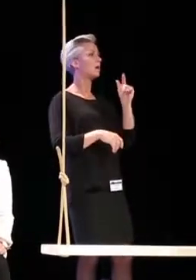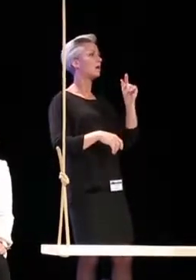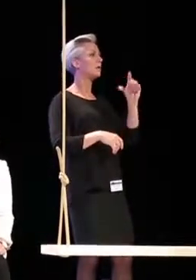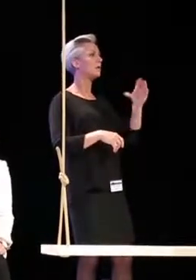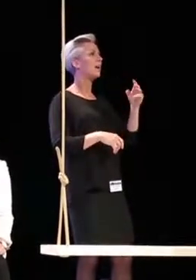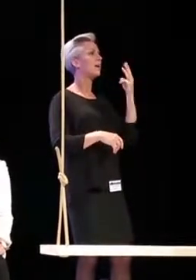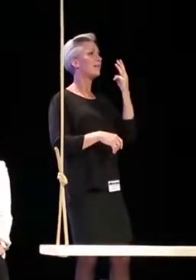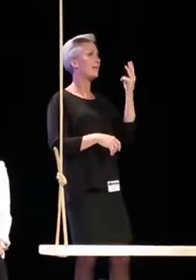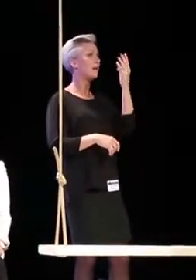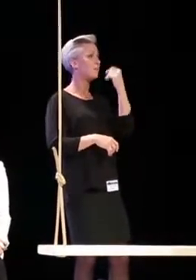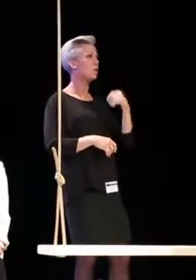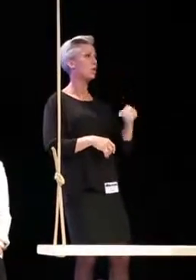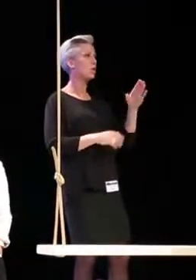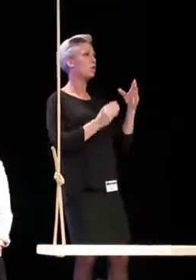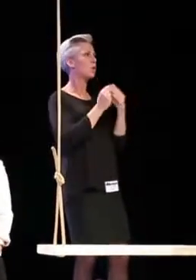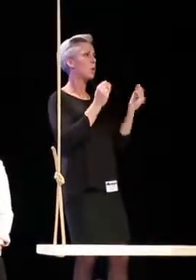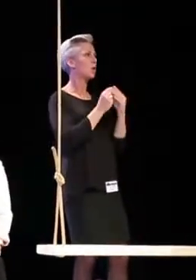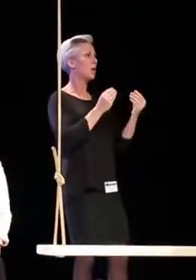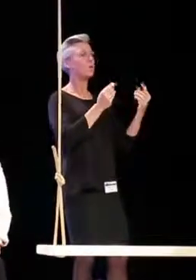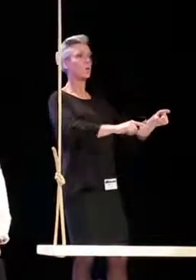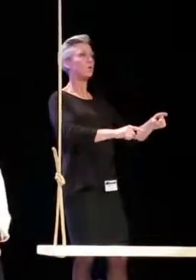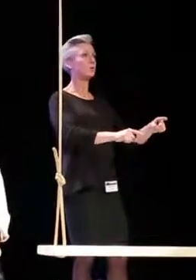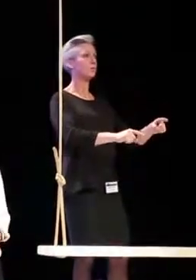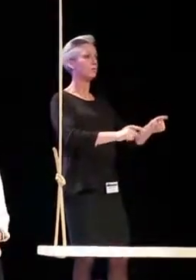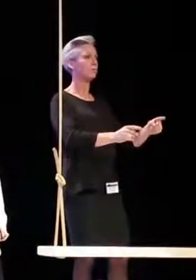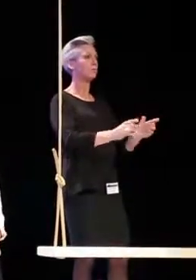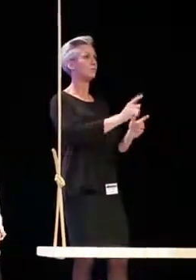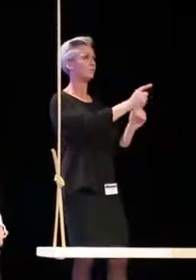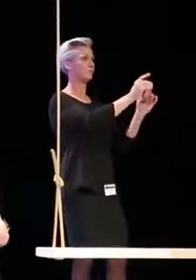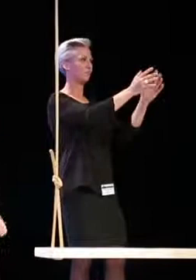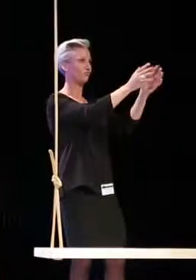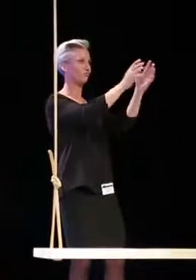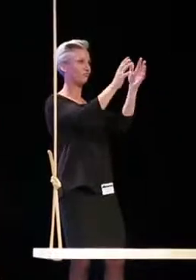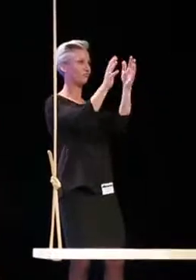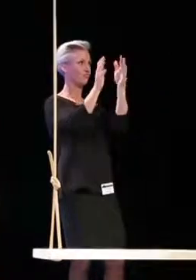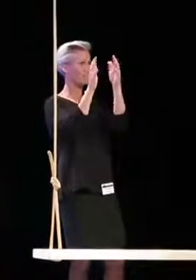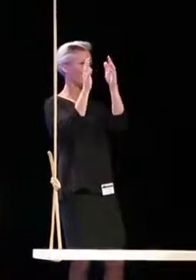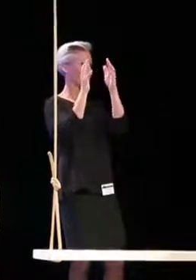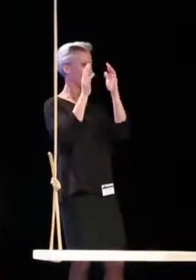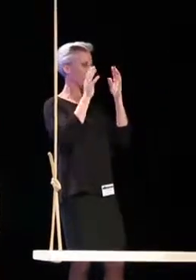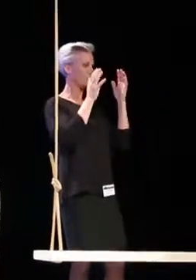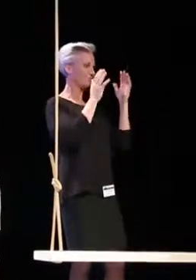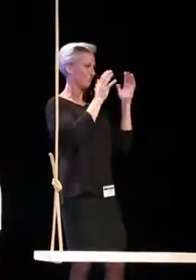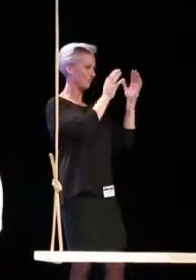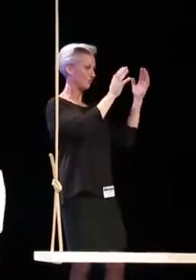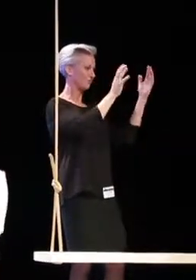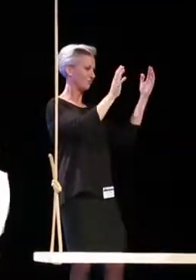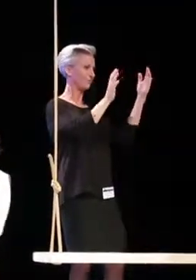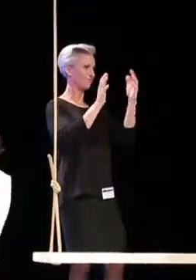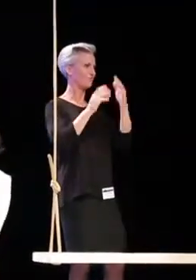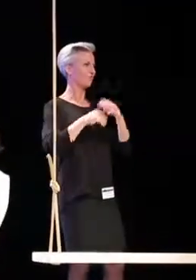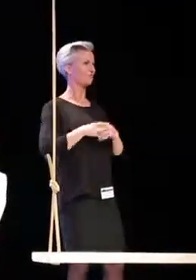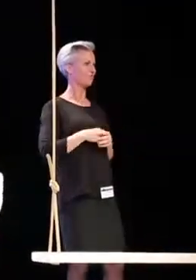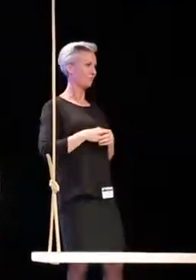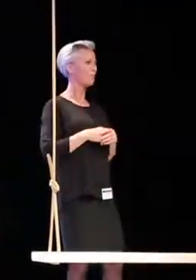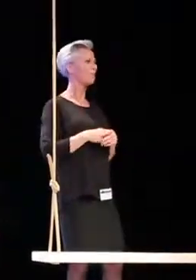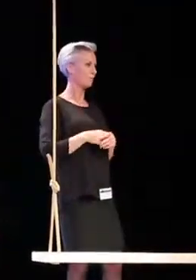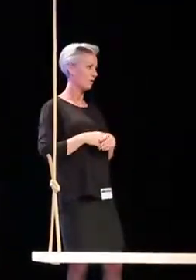$3 miljarder. 3 miljarder, tack! Alltså det här är enormt intressant